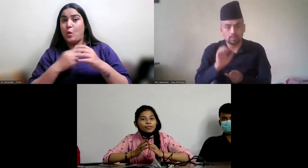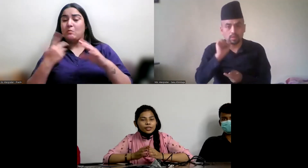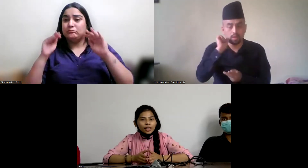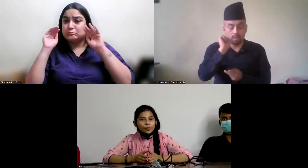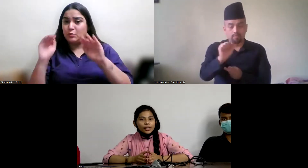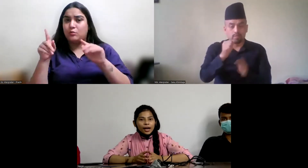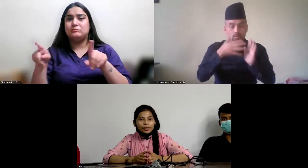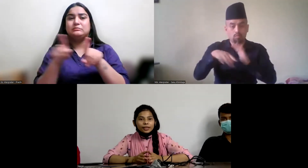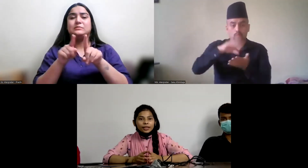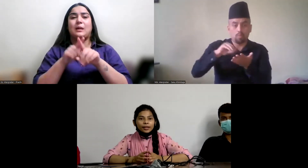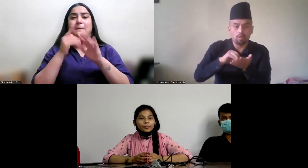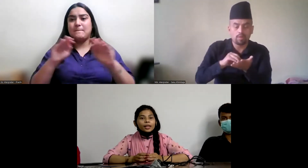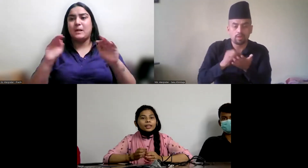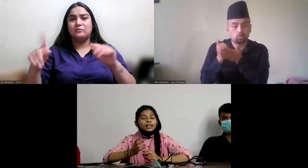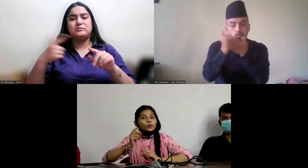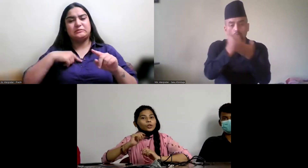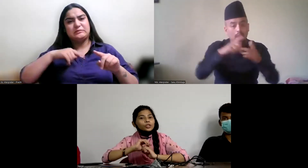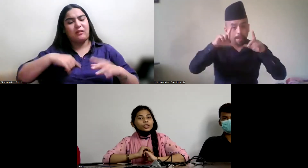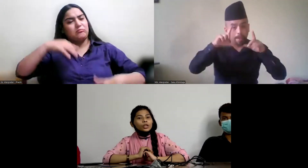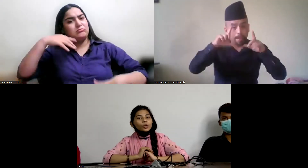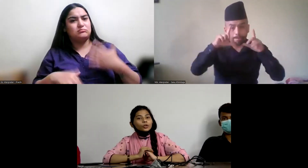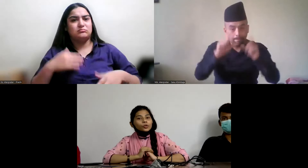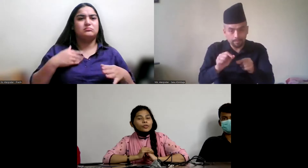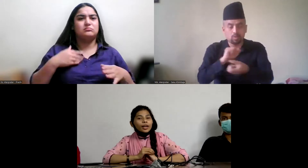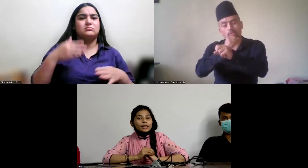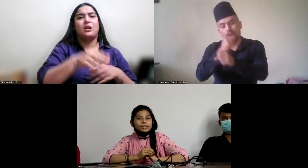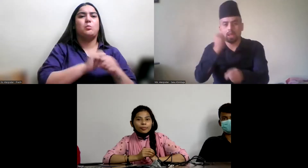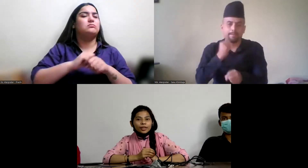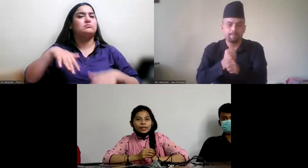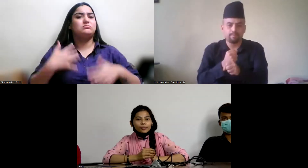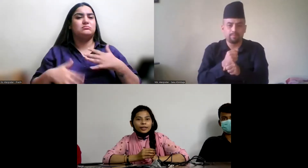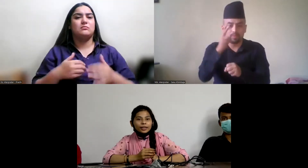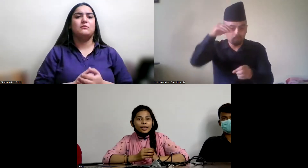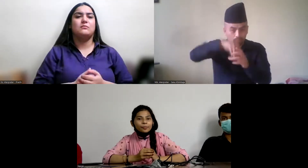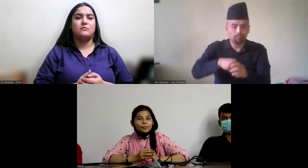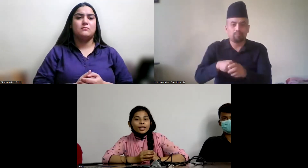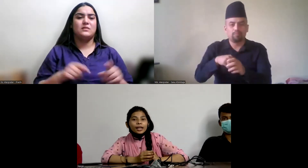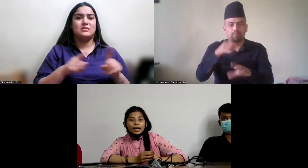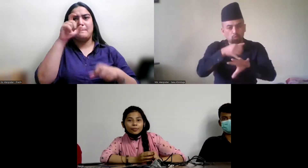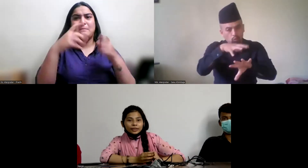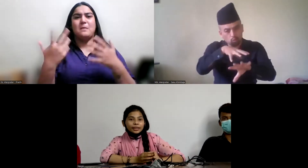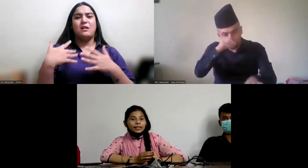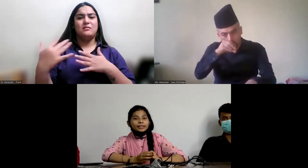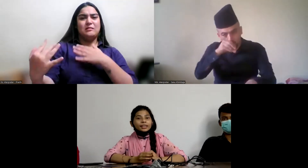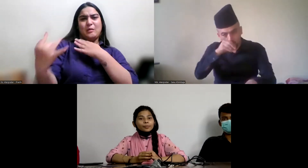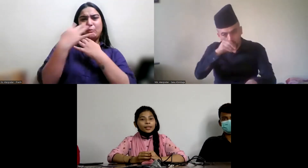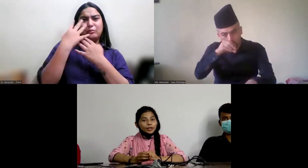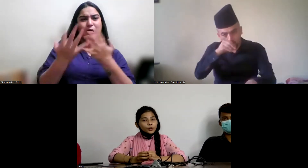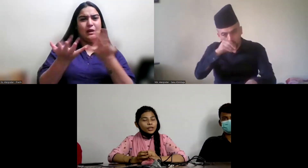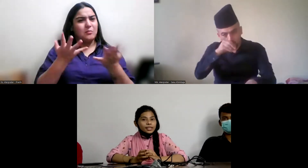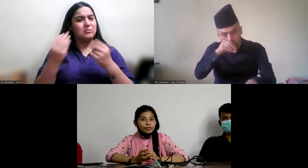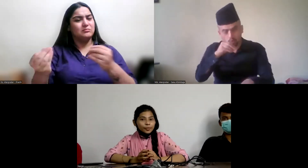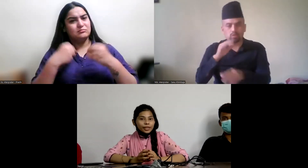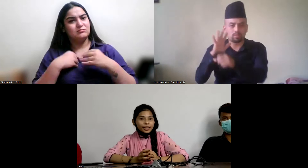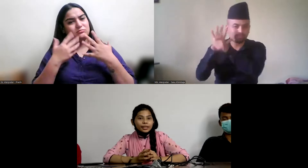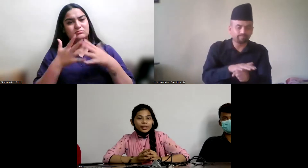खतरनाक व्यवसाय में काम करते हैं, जहां उन्हें शोषण और दुर्व्यवहार का सामना करना पड़ता है। कई बच्चे नशीले पदार्थों